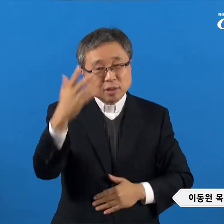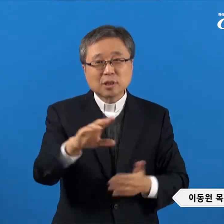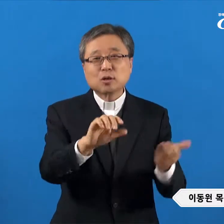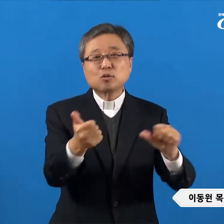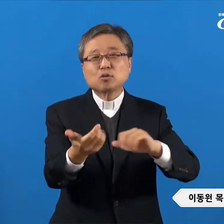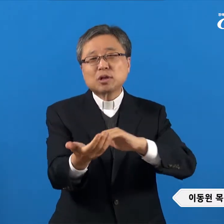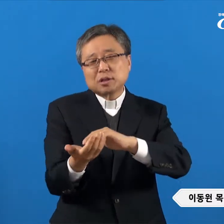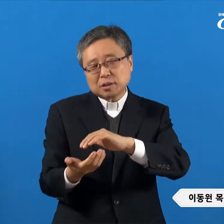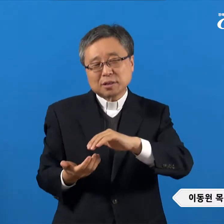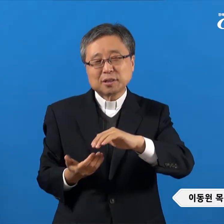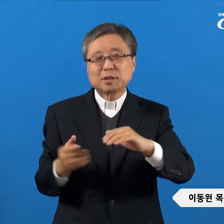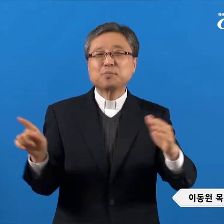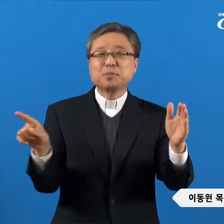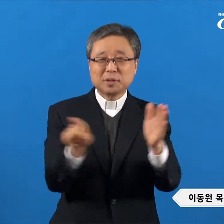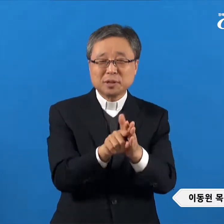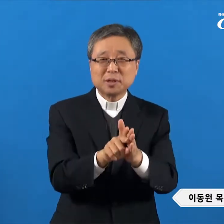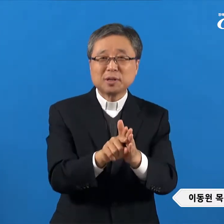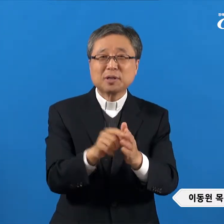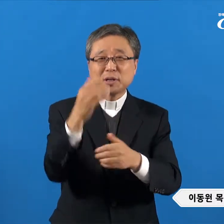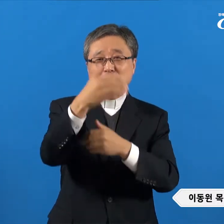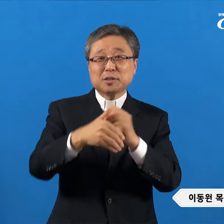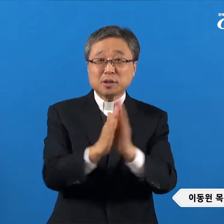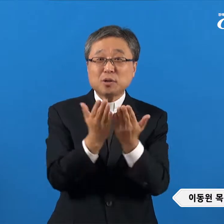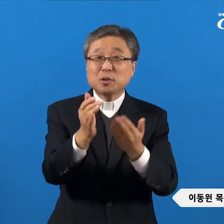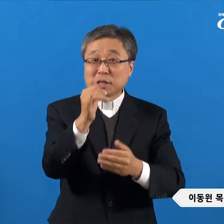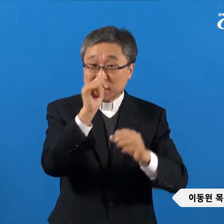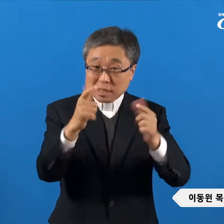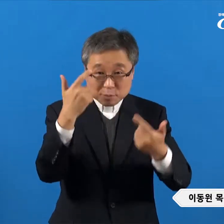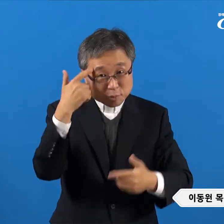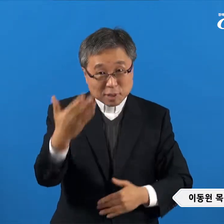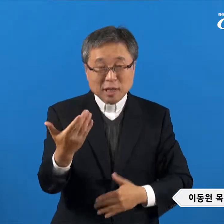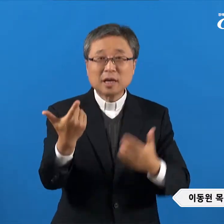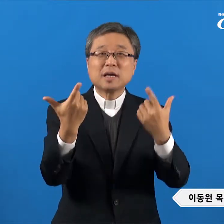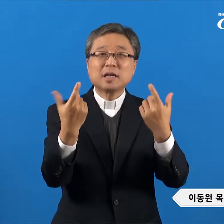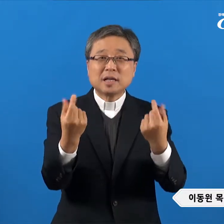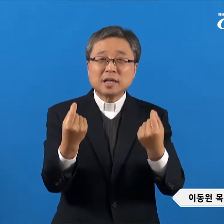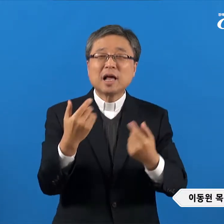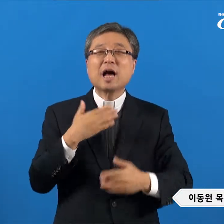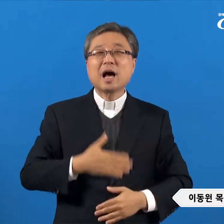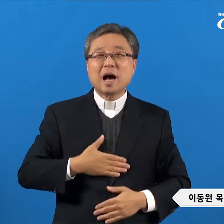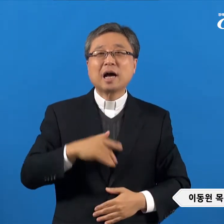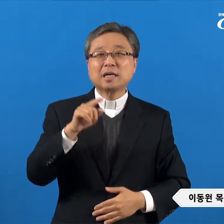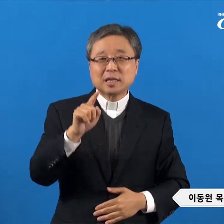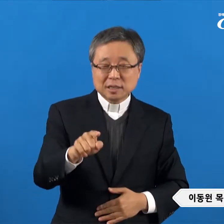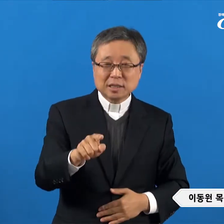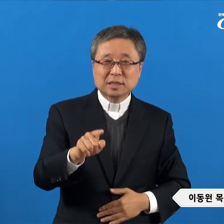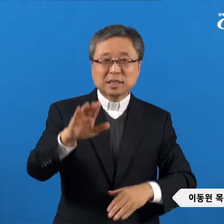죽기 직전에 믿겠습니다. 성경에도 있지 않습니까? 이런 것을 아는 것이 화다 이렇게 말합니다.